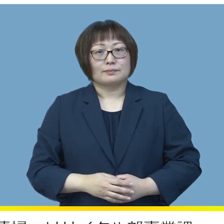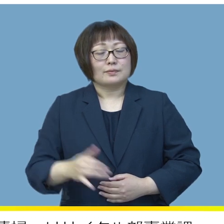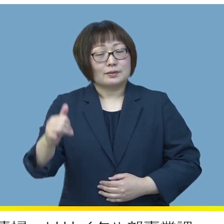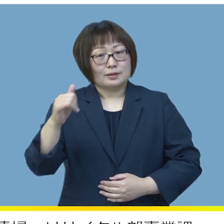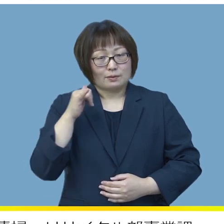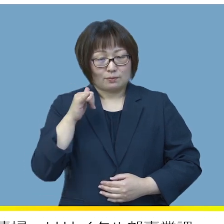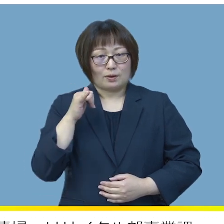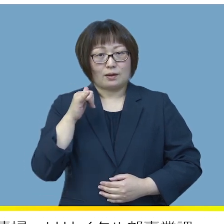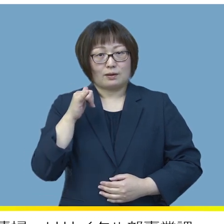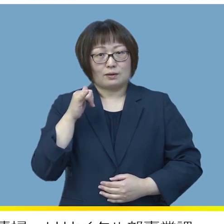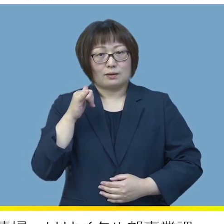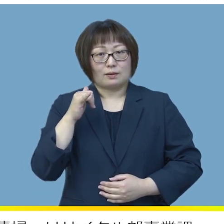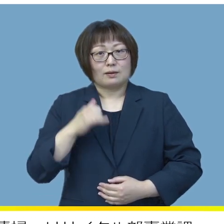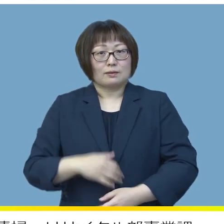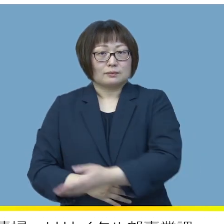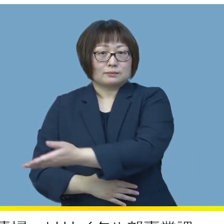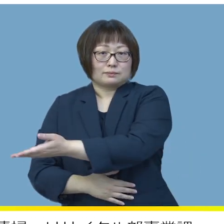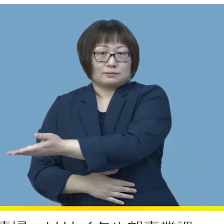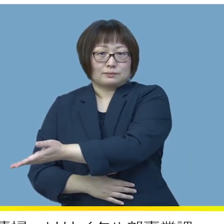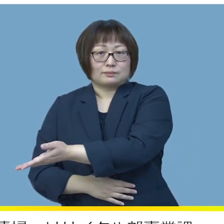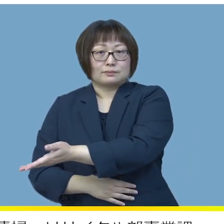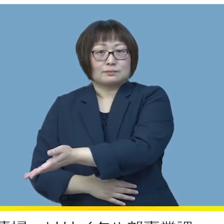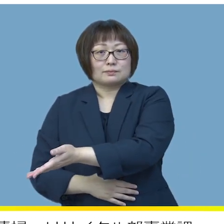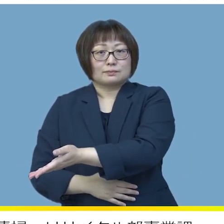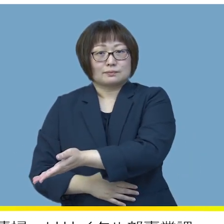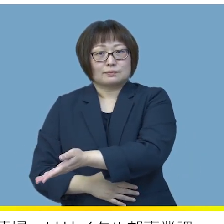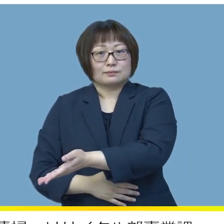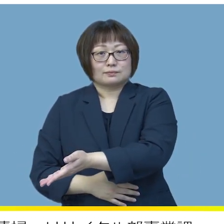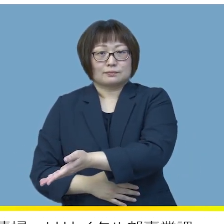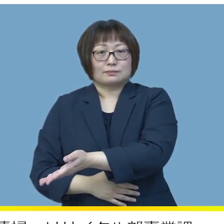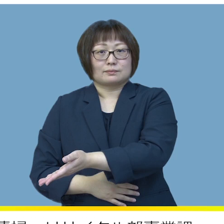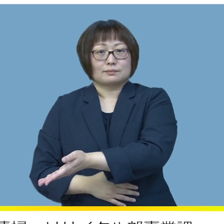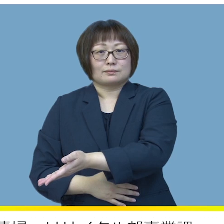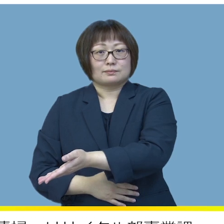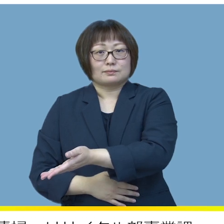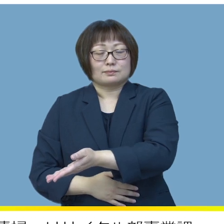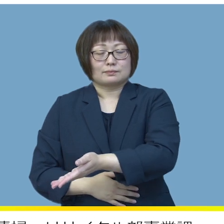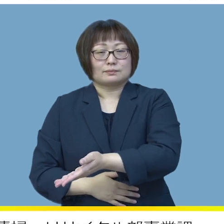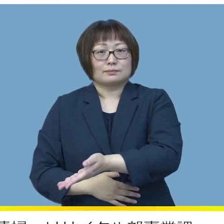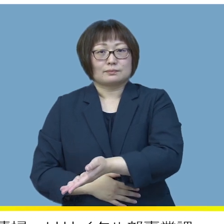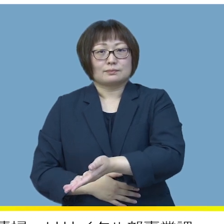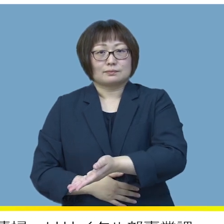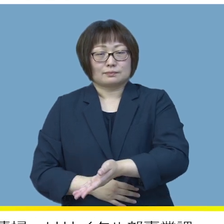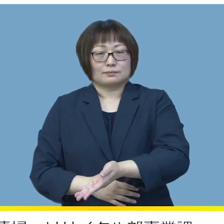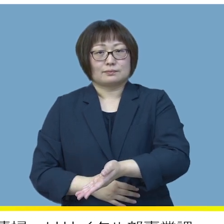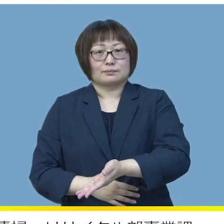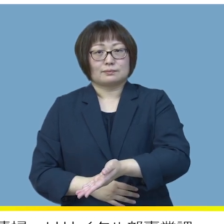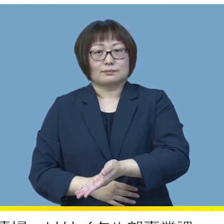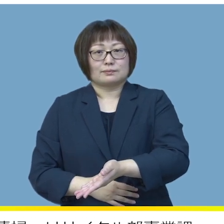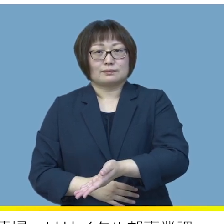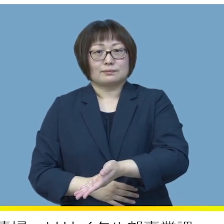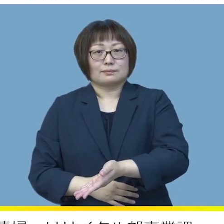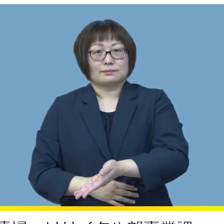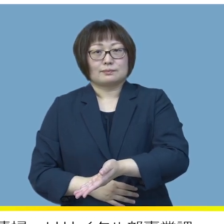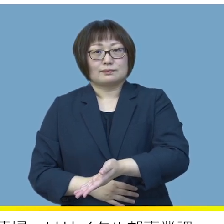電マ63レーヨン3297板